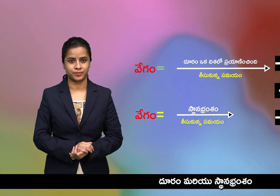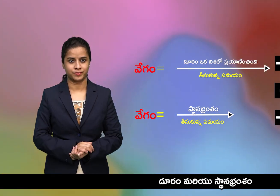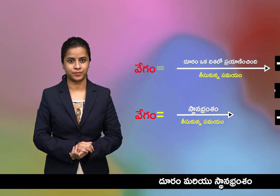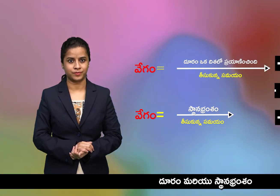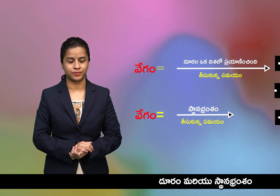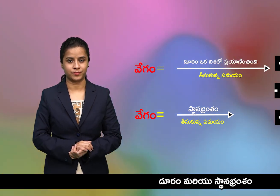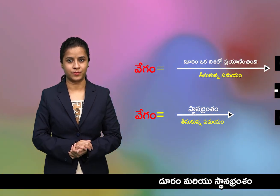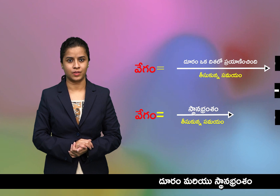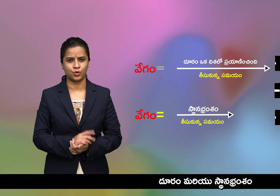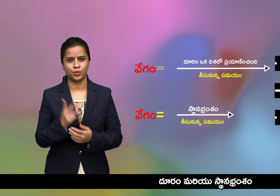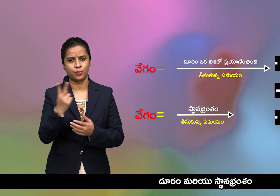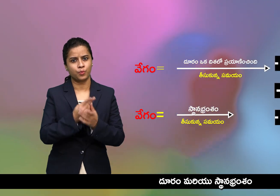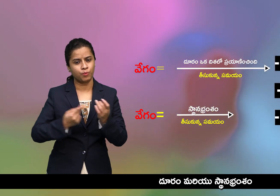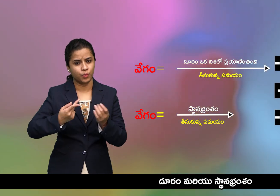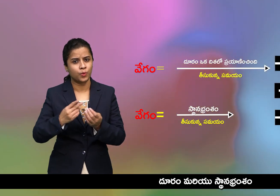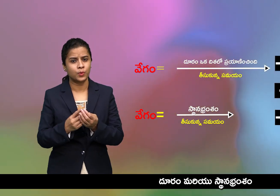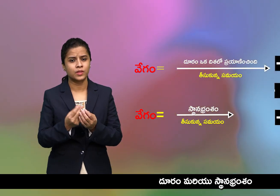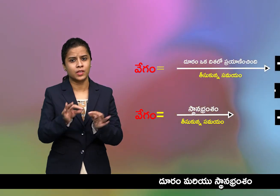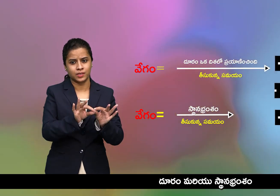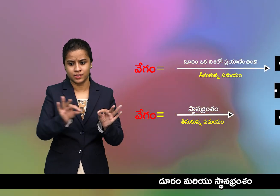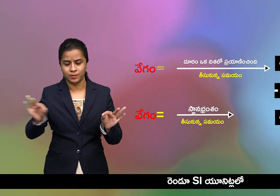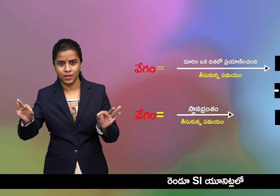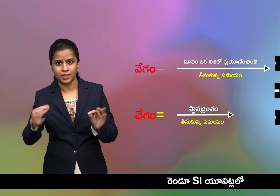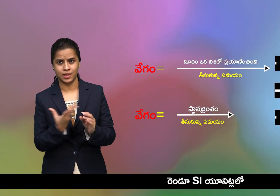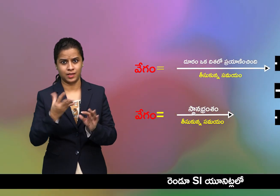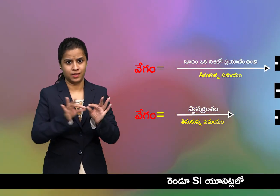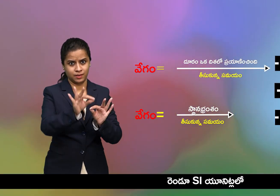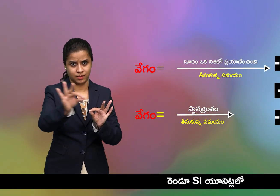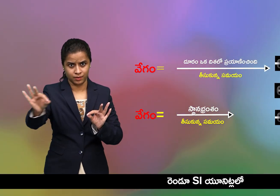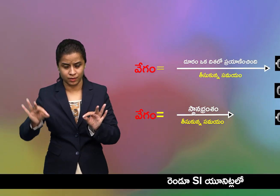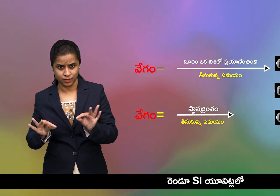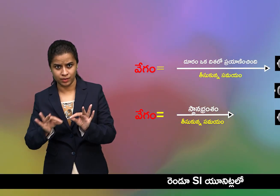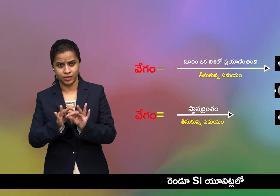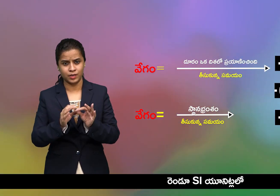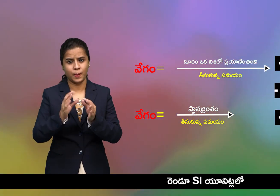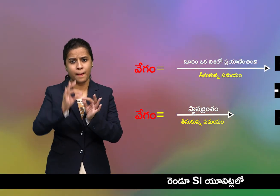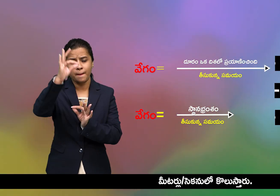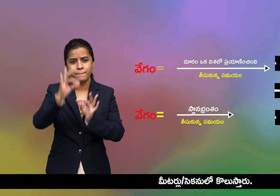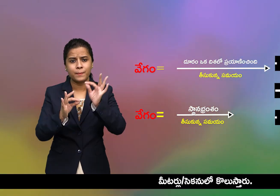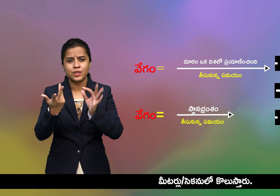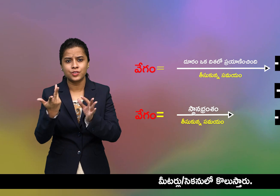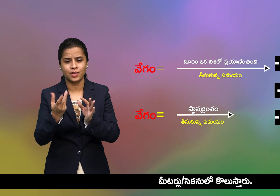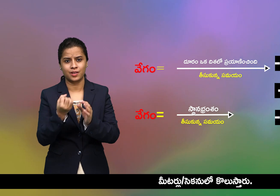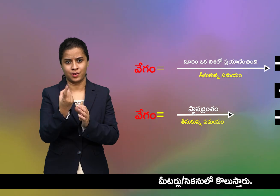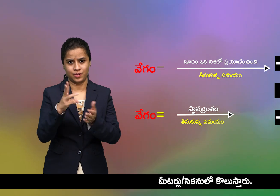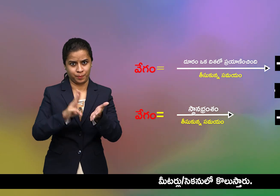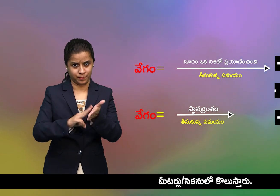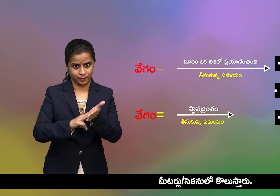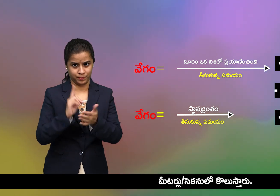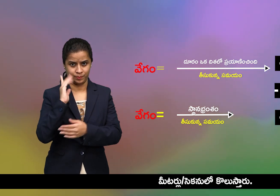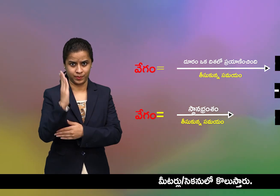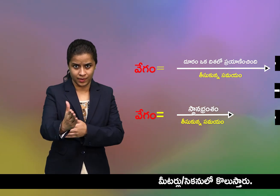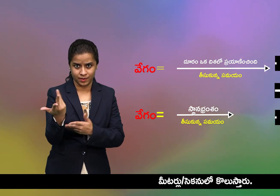మార్చవచ్చు. దూరం మరియు స్థానభ్రంశం రెండూ SI యూనిట్లలో మీటర్లు